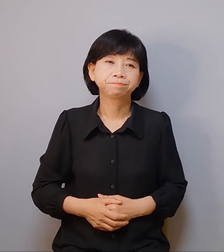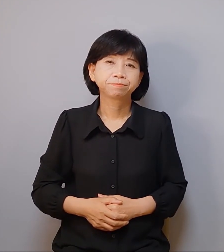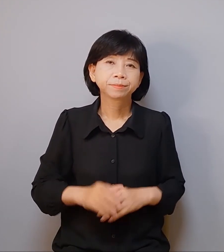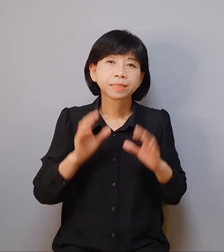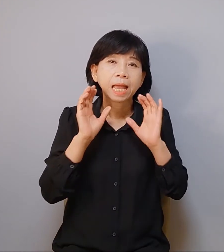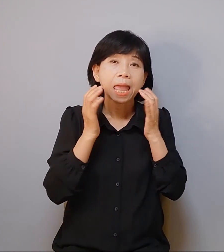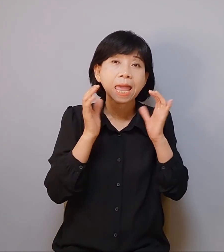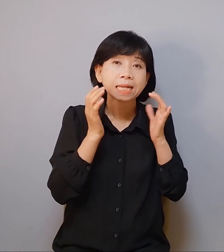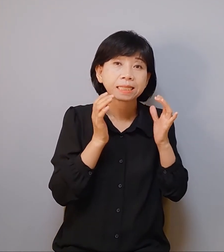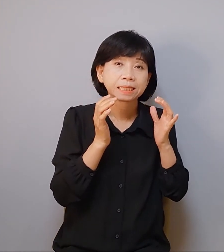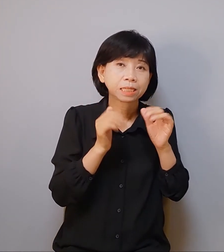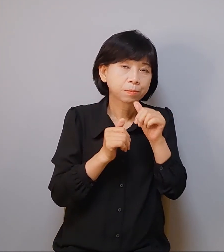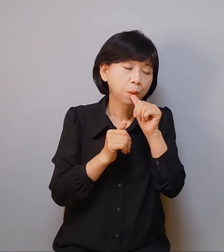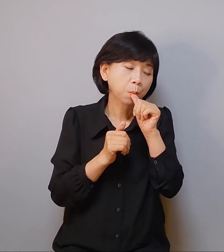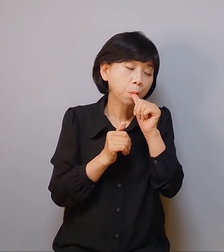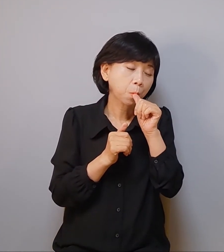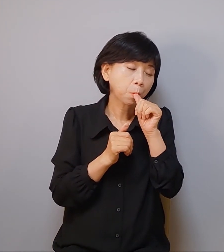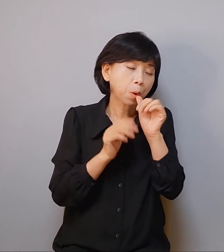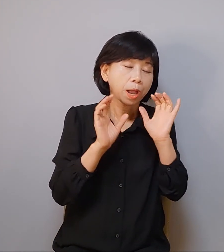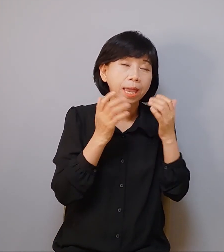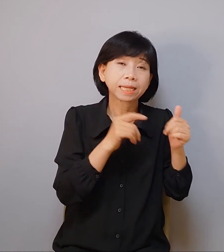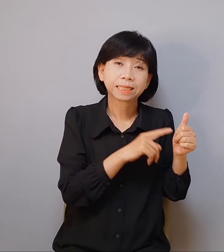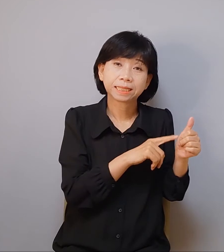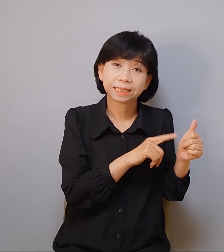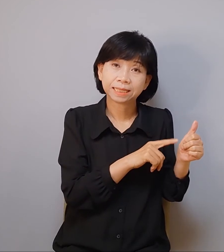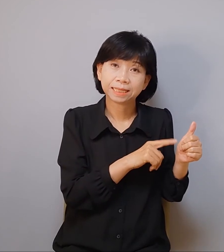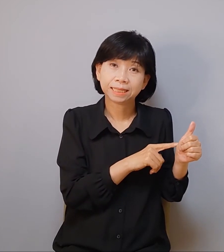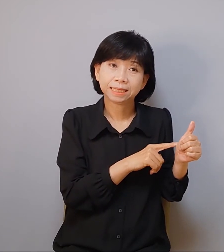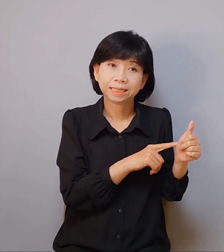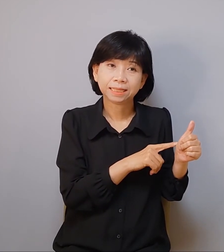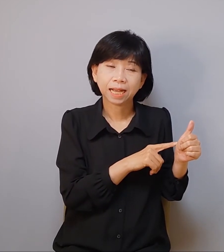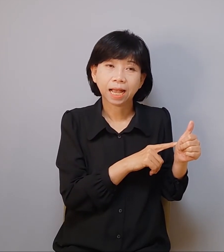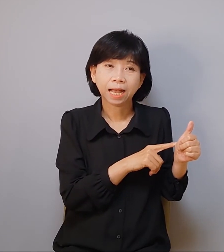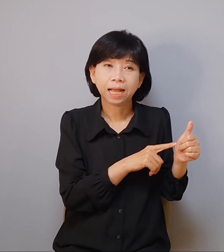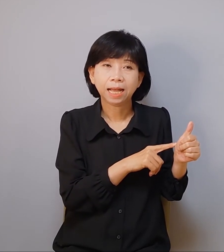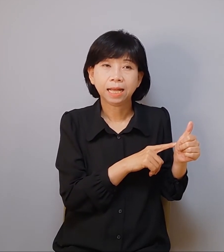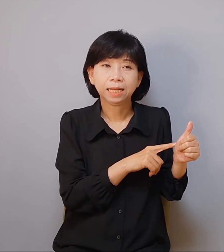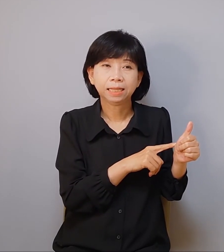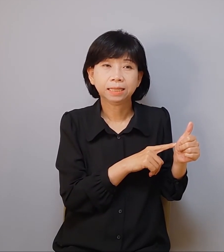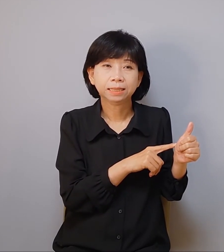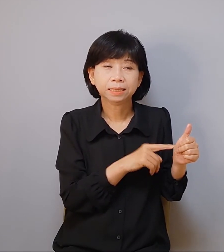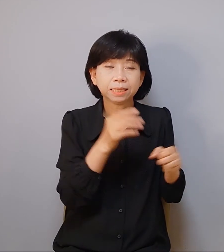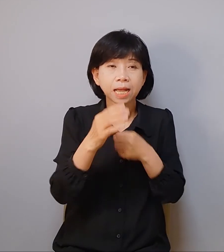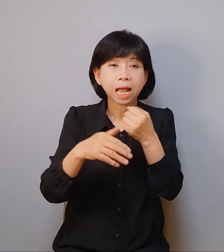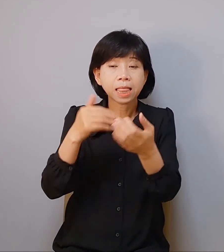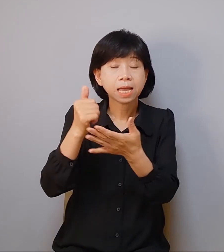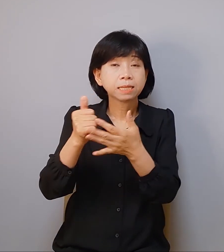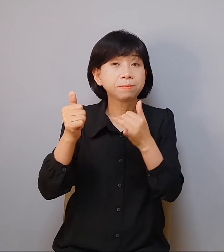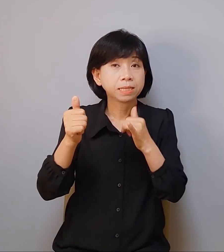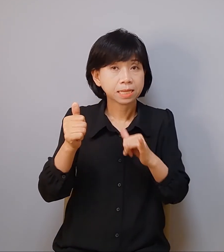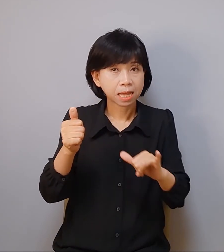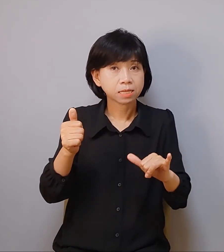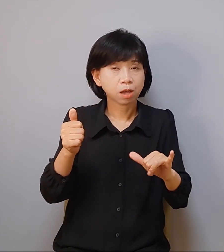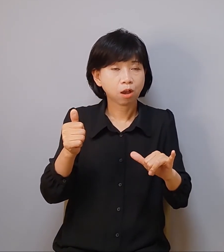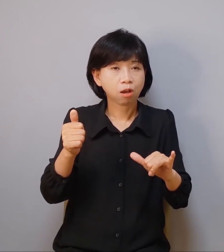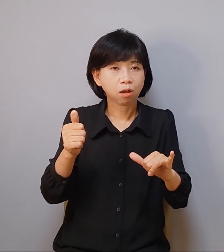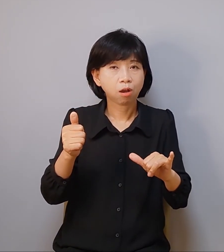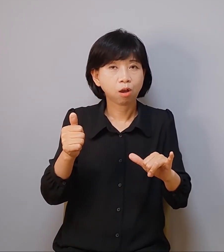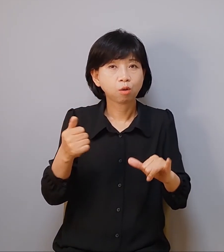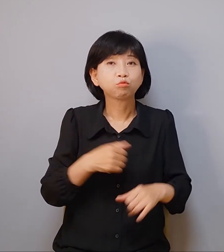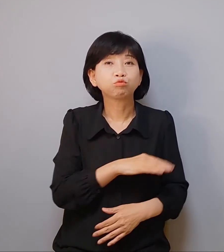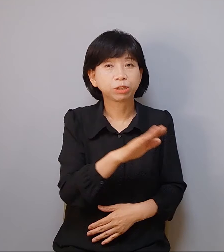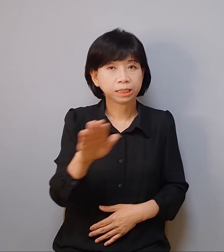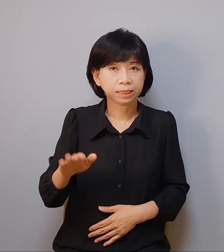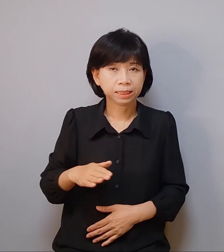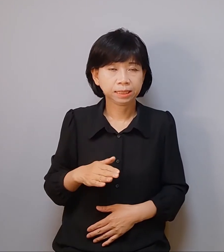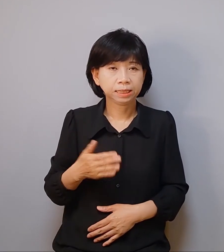어린아이가 우리 가정에 있다고 해봅시다. 이 어린아이가 하나님의 자녀, 우리가 되는 것처럼 우리의 자녀가 되는